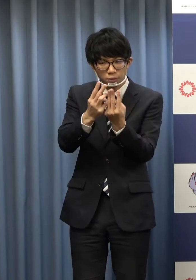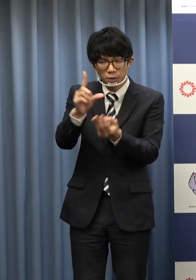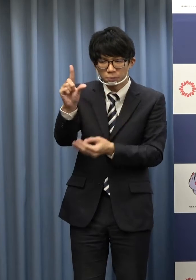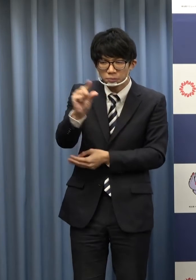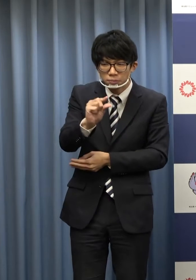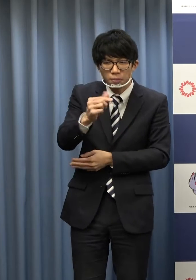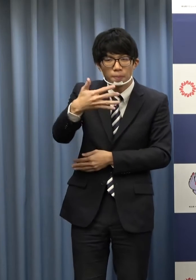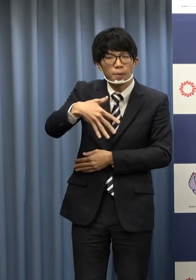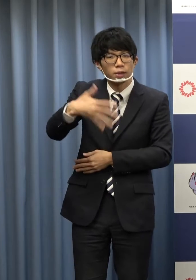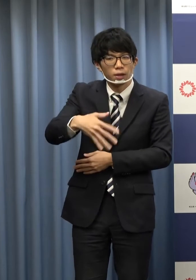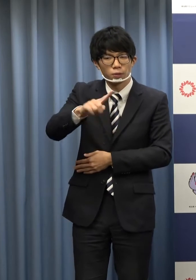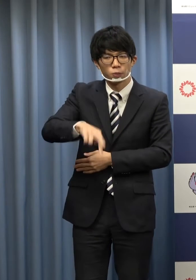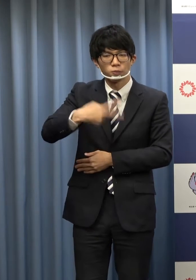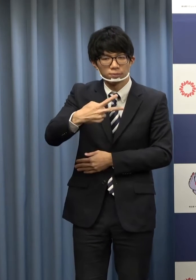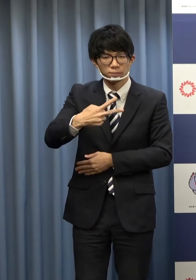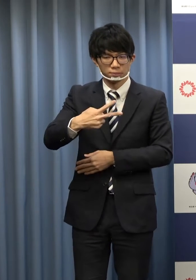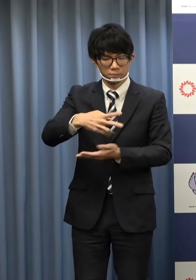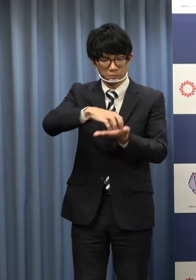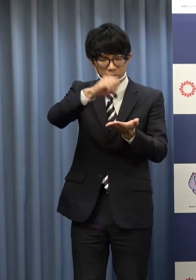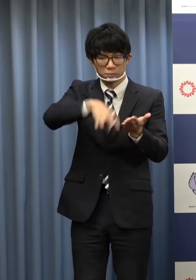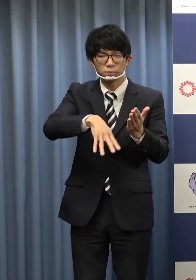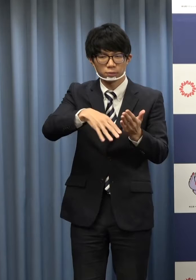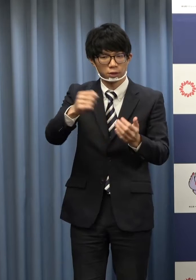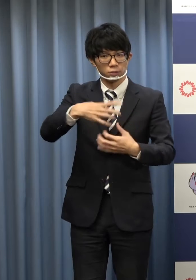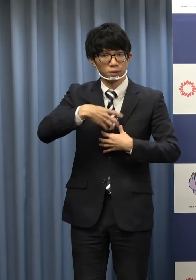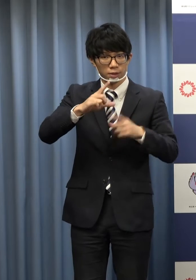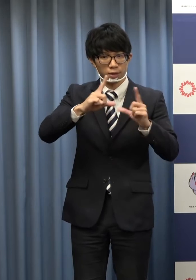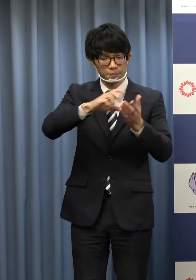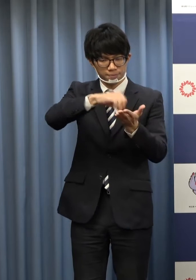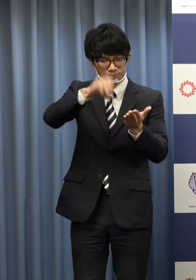まった時には極めて